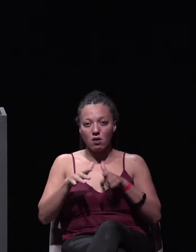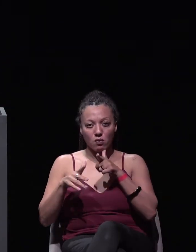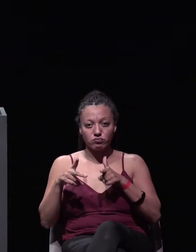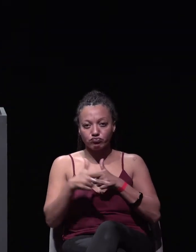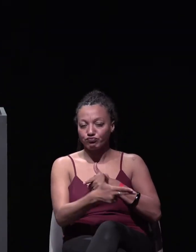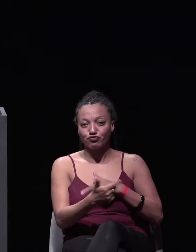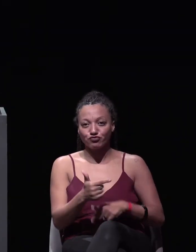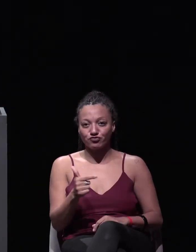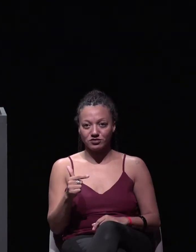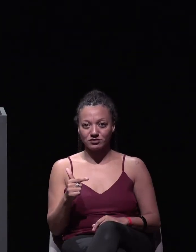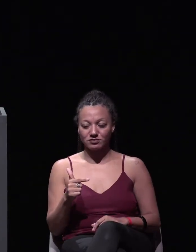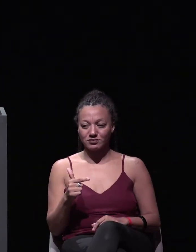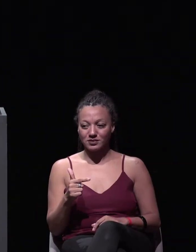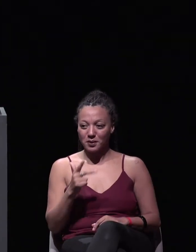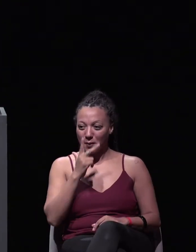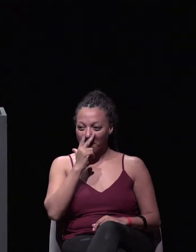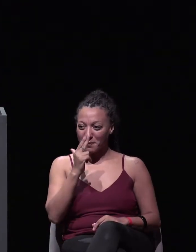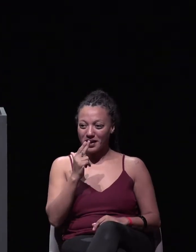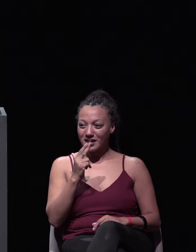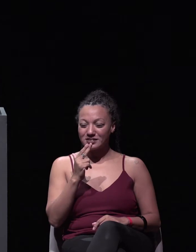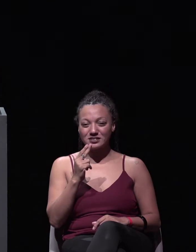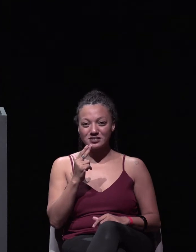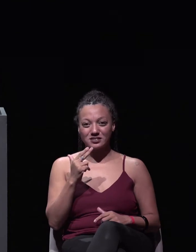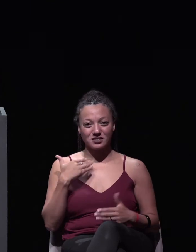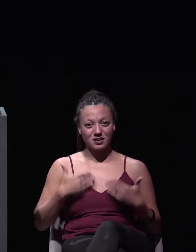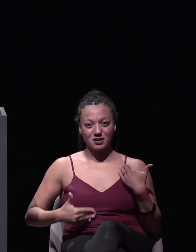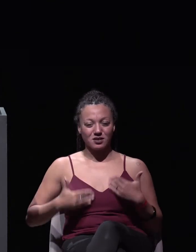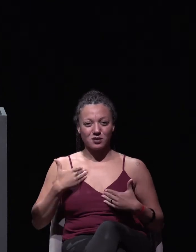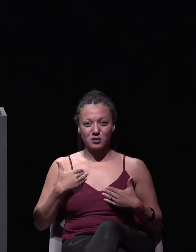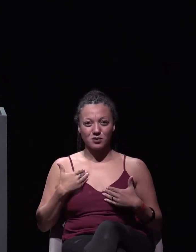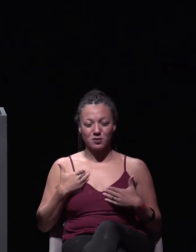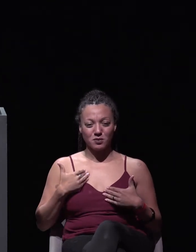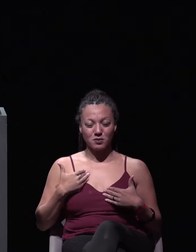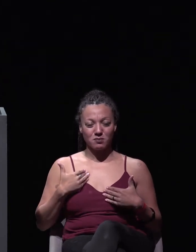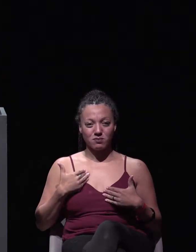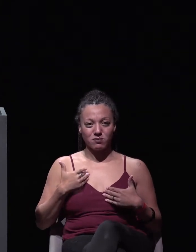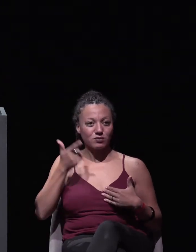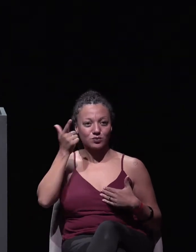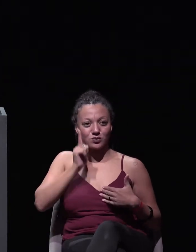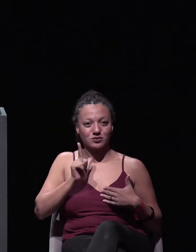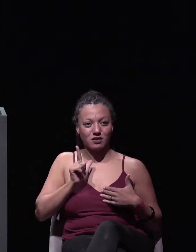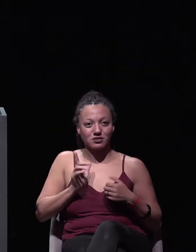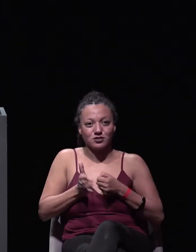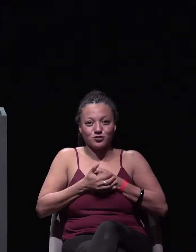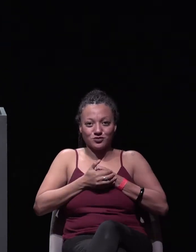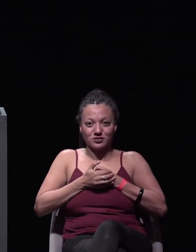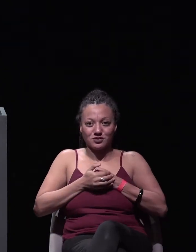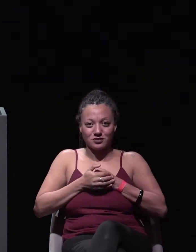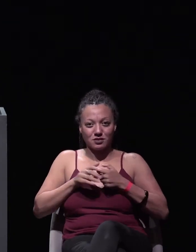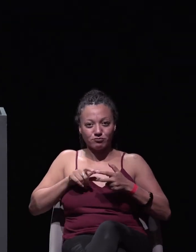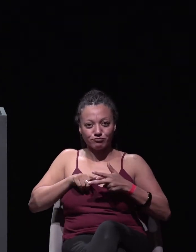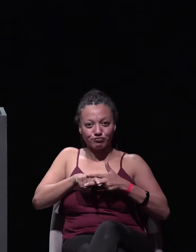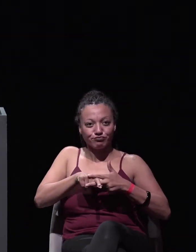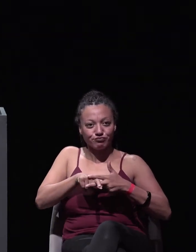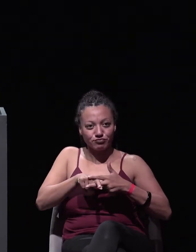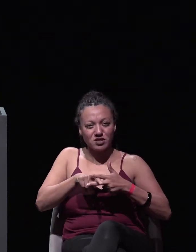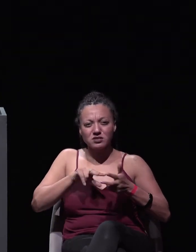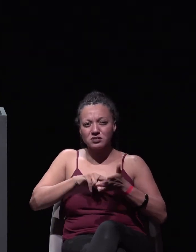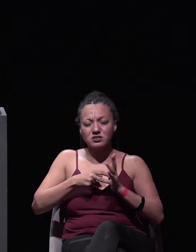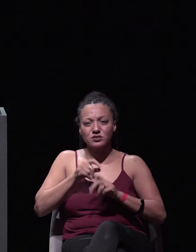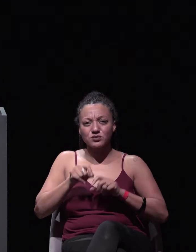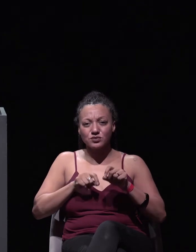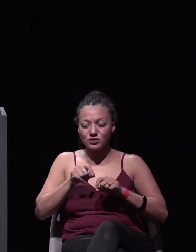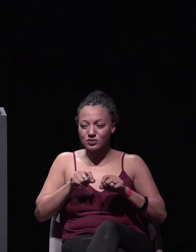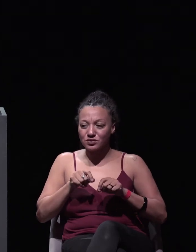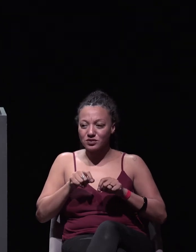cabe na roupa, né, ele não fica contido pela roupa. E a roupa seria justamente o